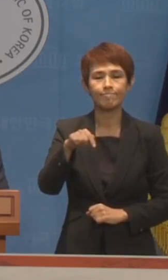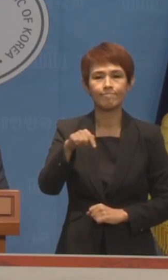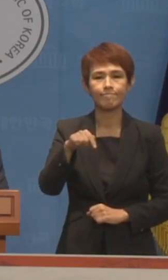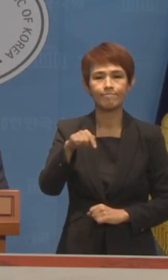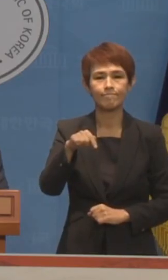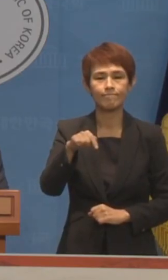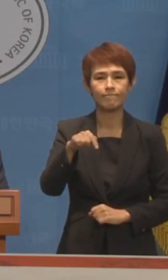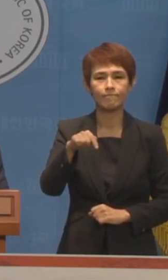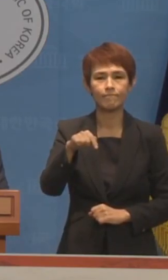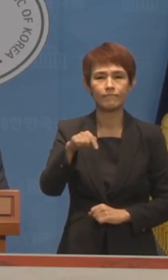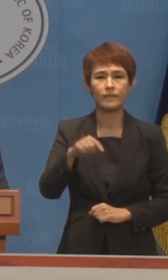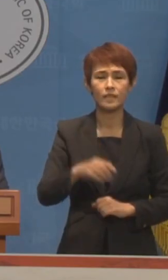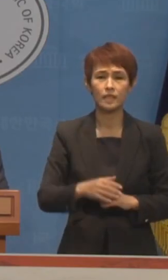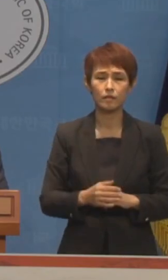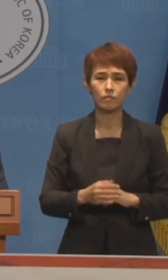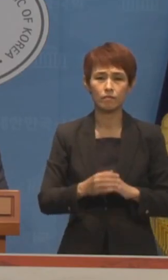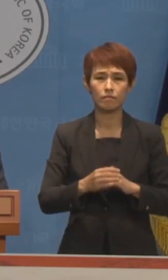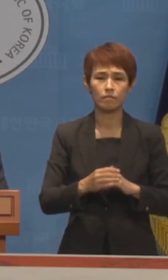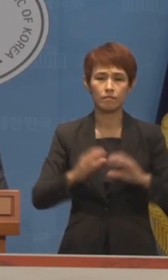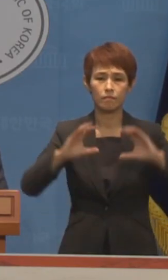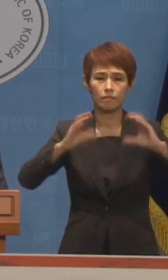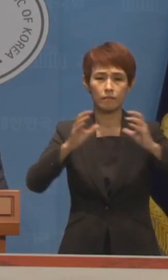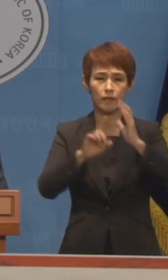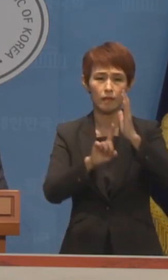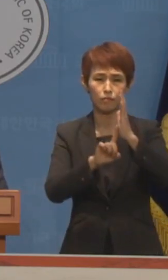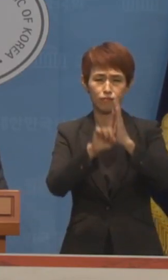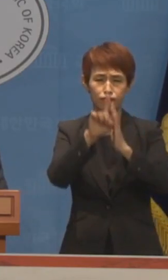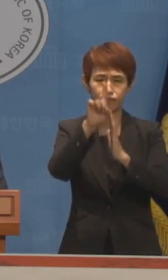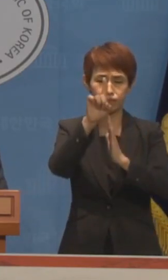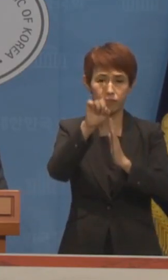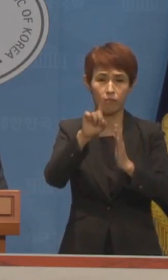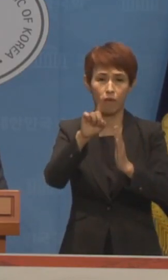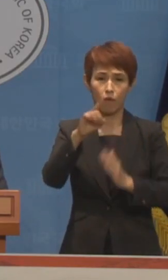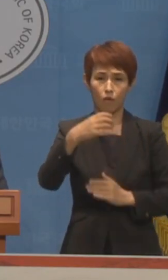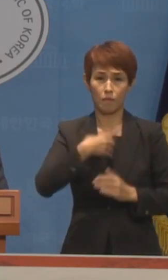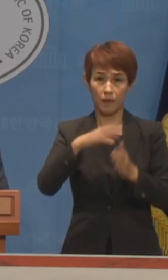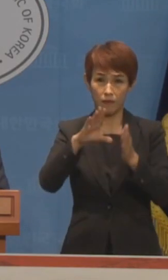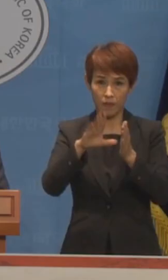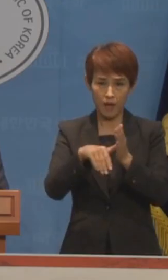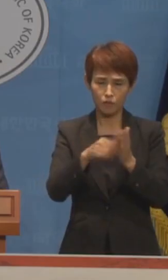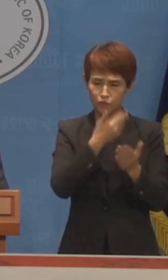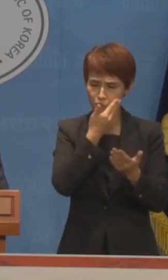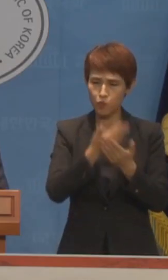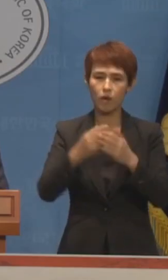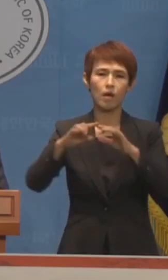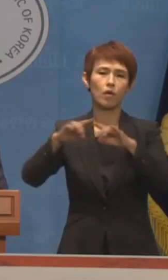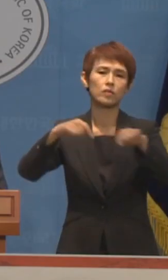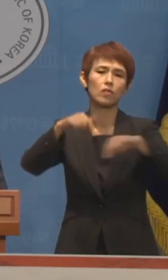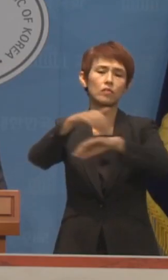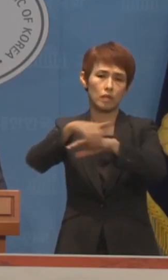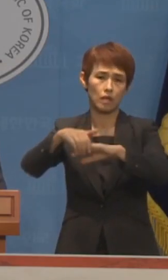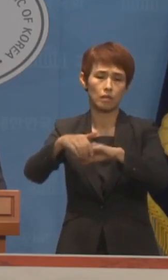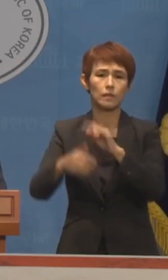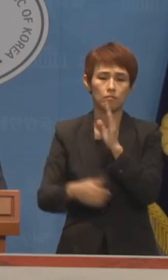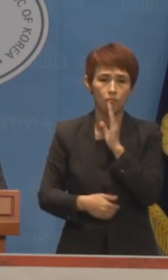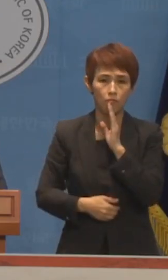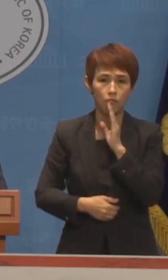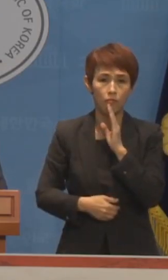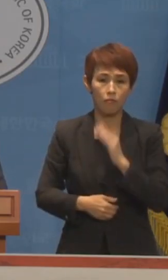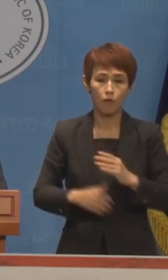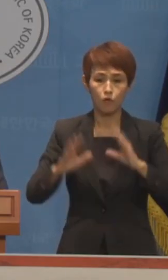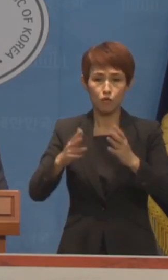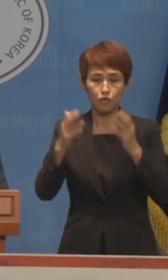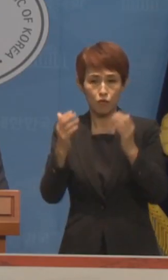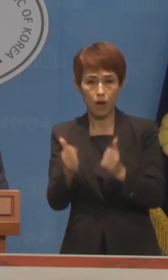특히 기후위기 시대에 매우 중요한 에너지 정책 계획인데 국민의 통제, 국회의